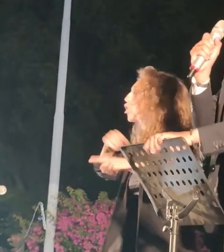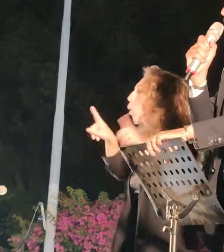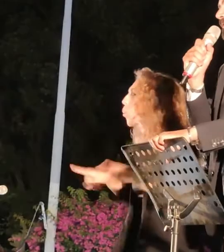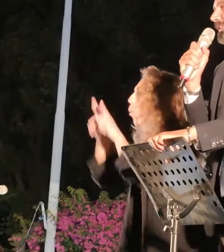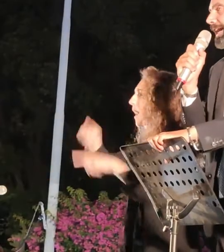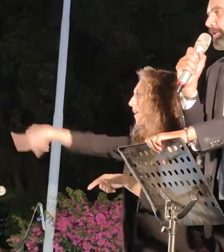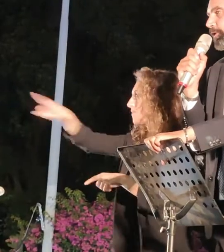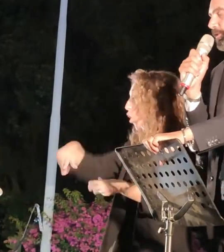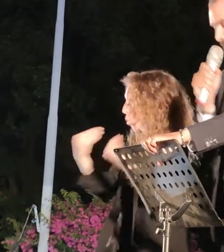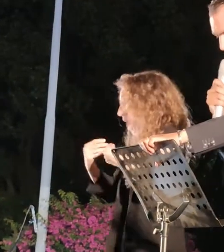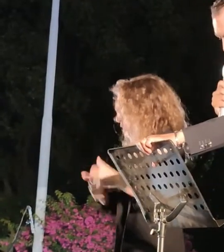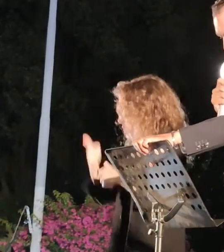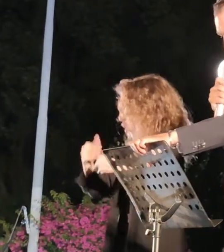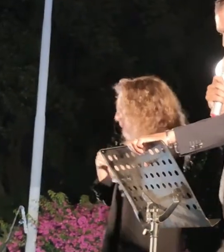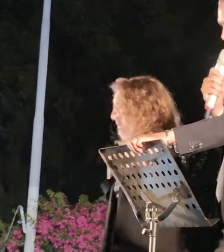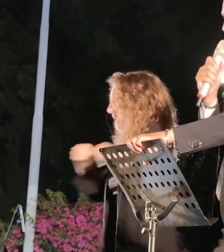quando vi sono presentato,